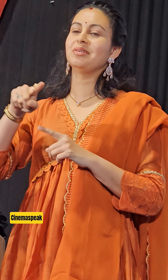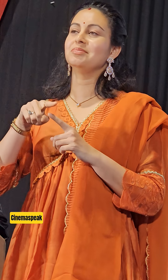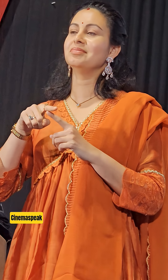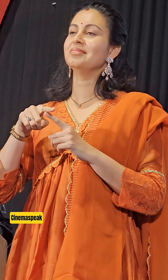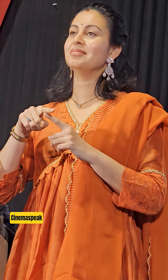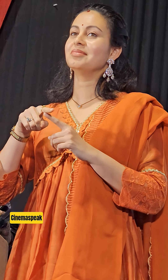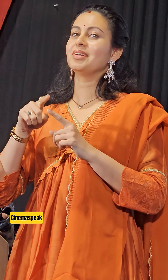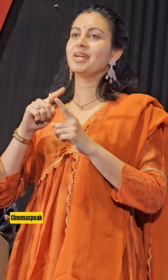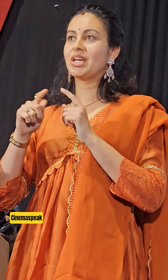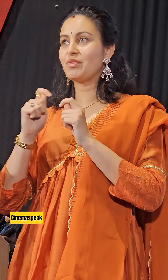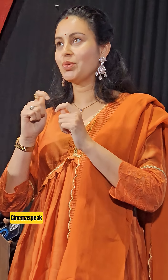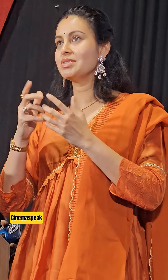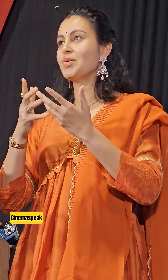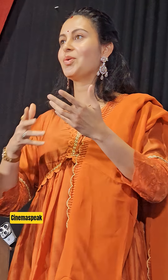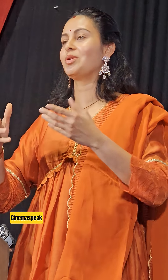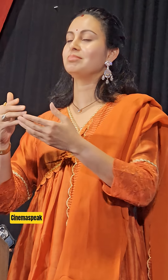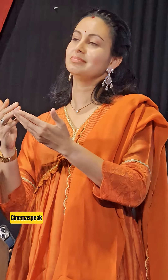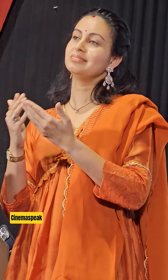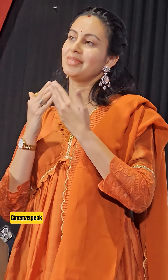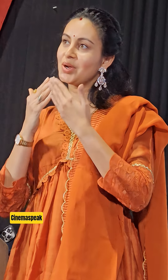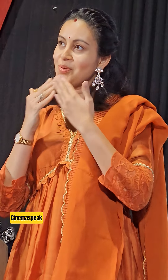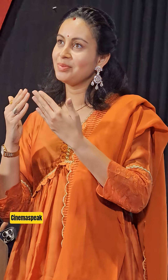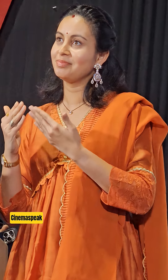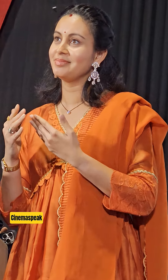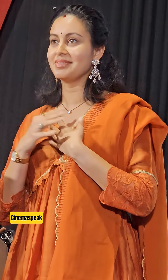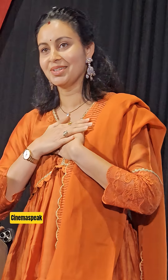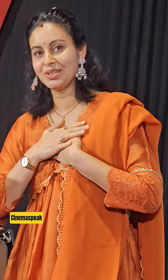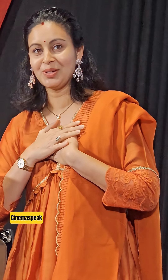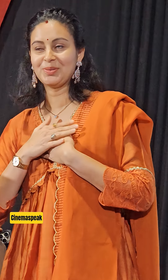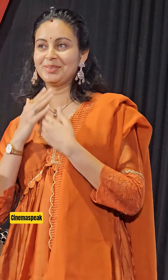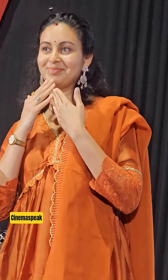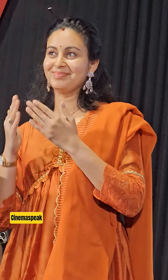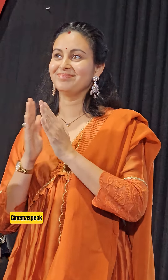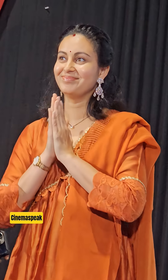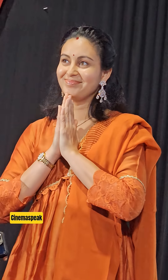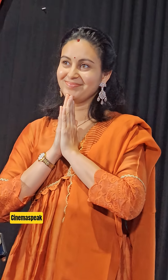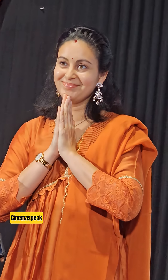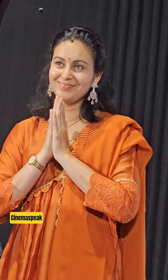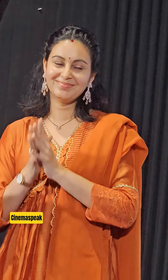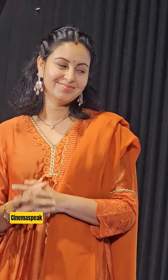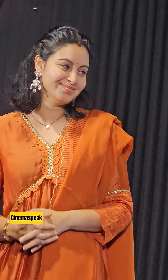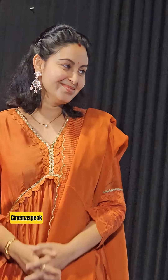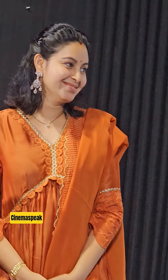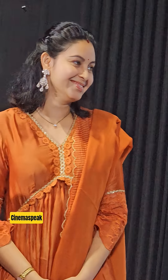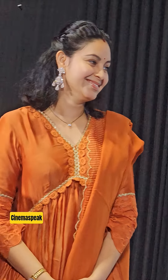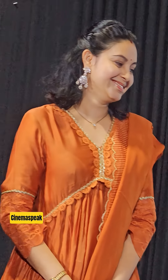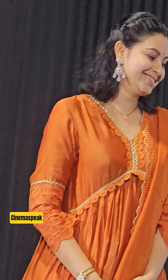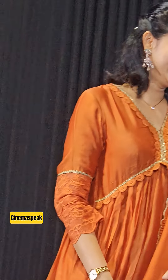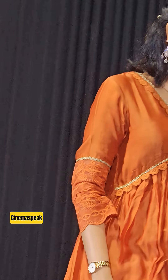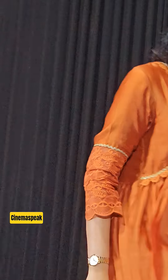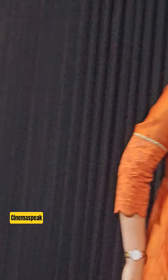and fans, all of you. Thank you press and media, and thank you everybody.